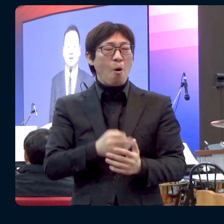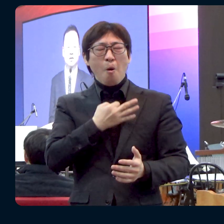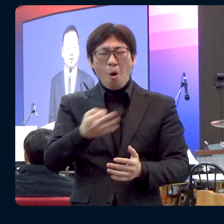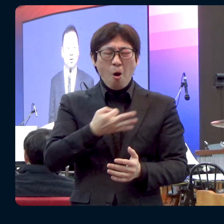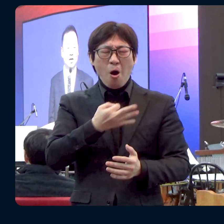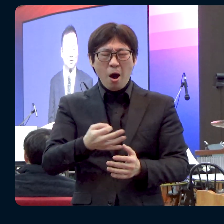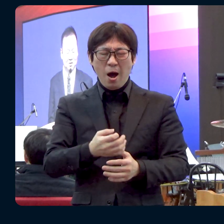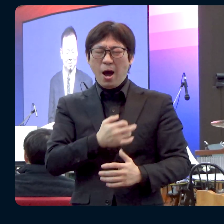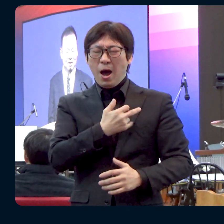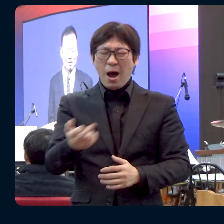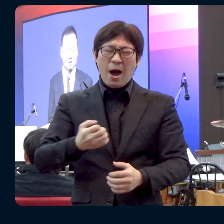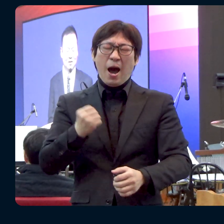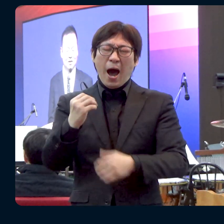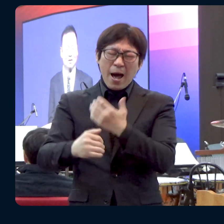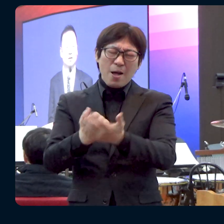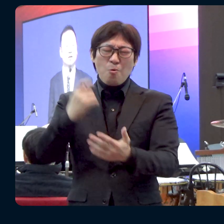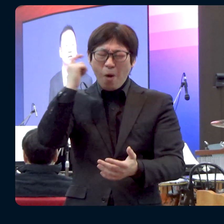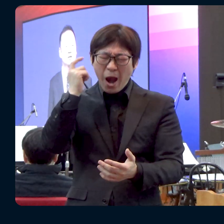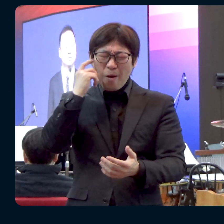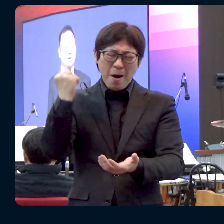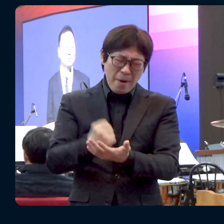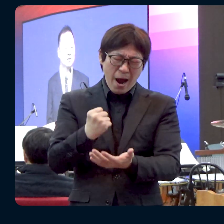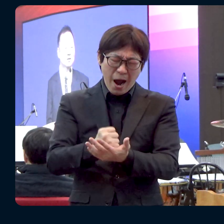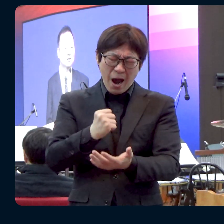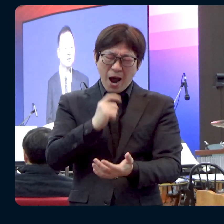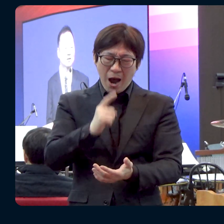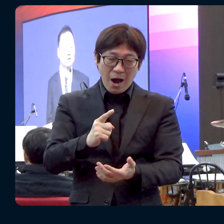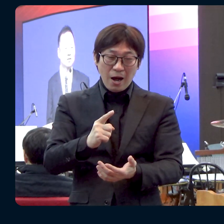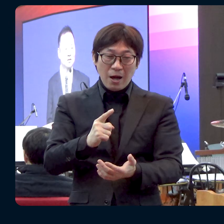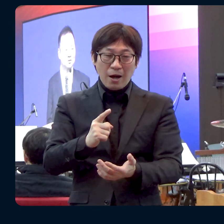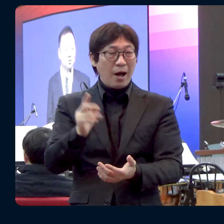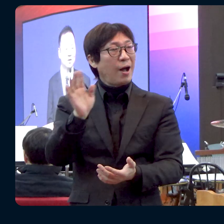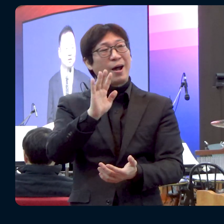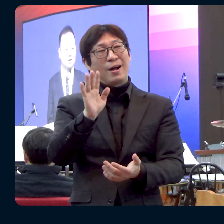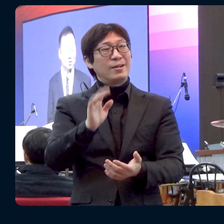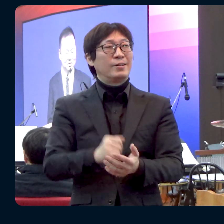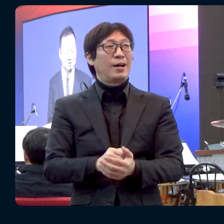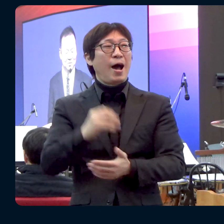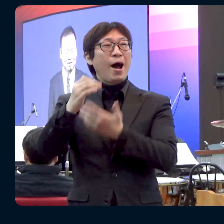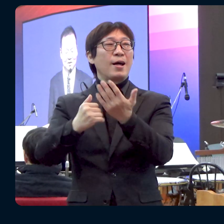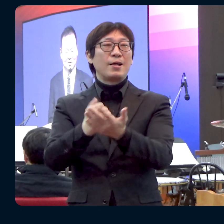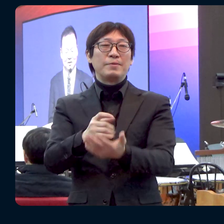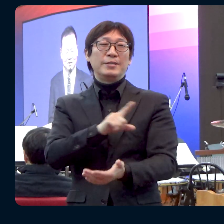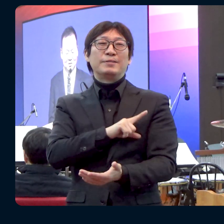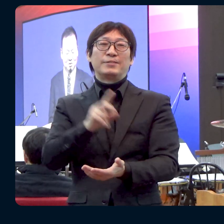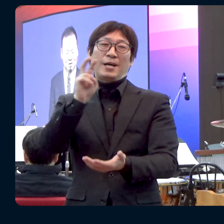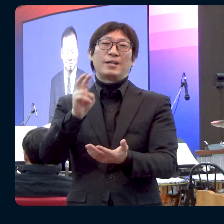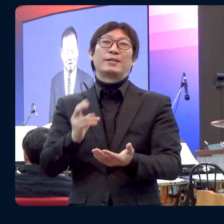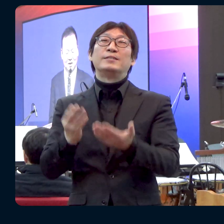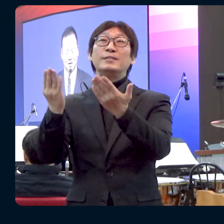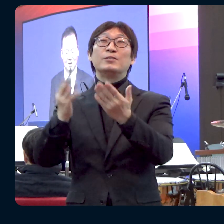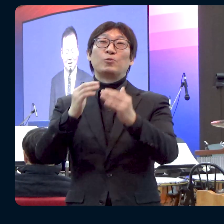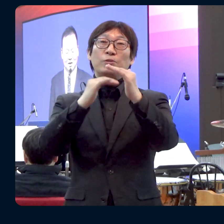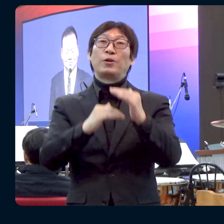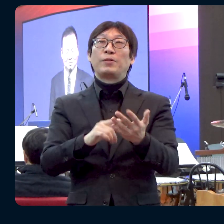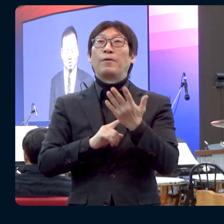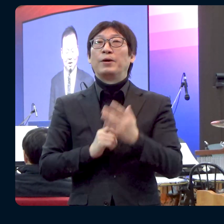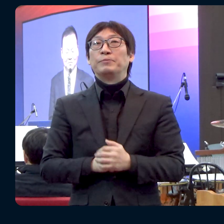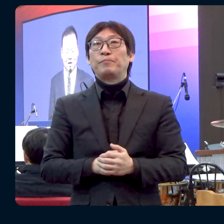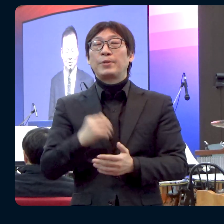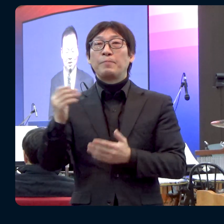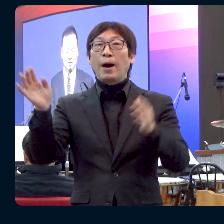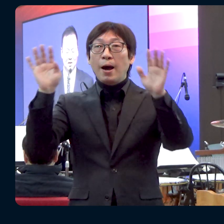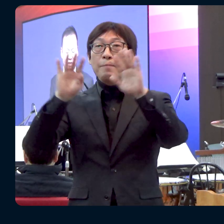대들고 원망하는 기도가 아니었습니다. 하나님의 이름을 찬송하는 기도였습니다.